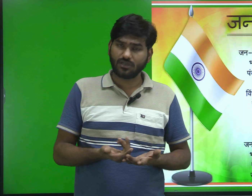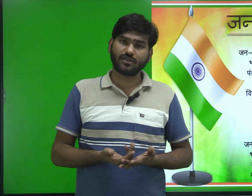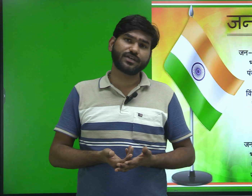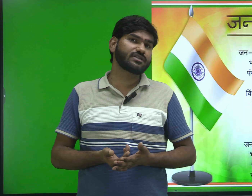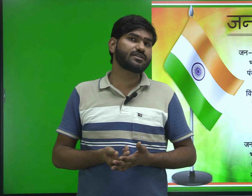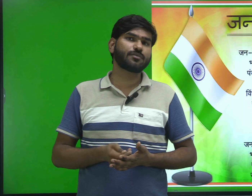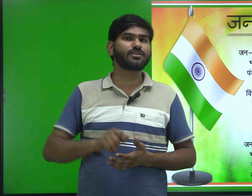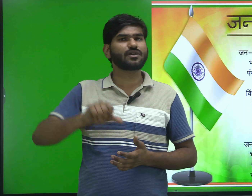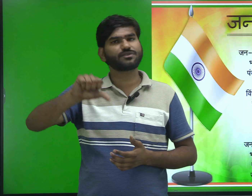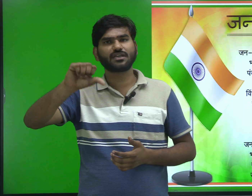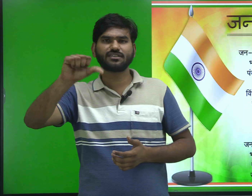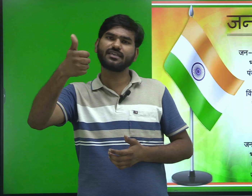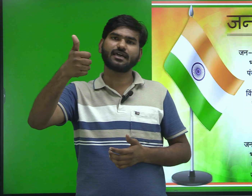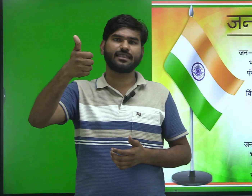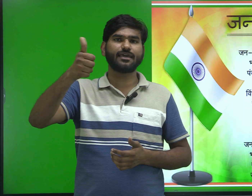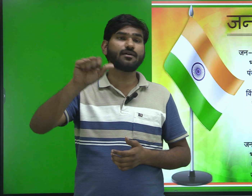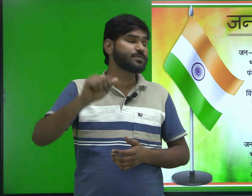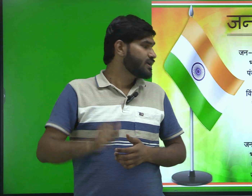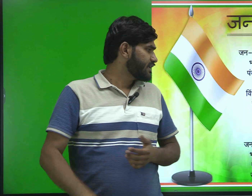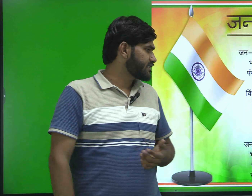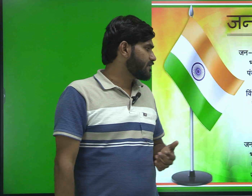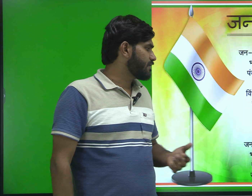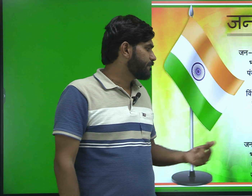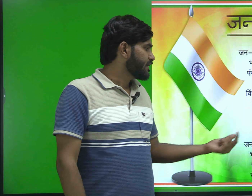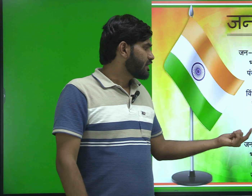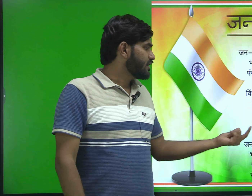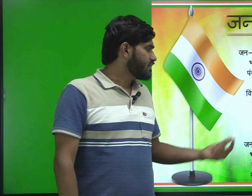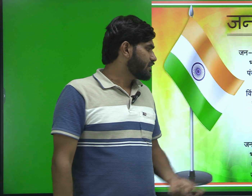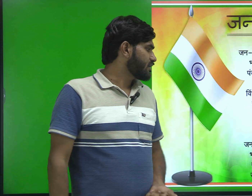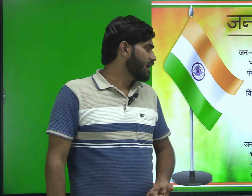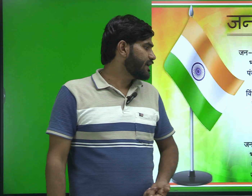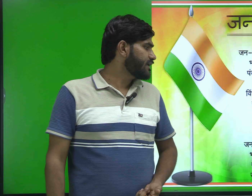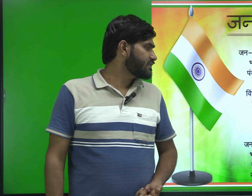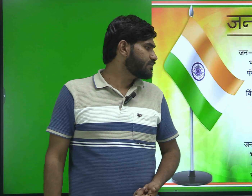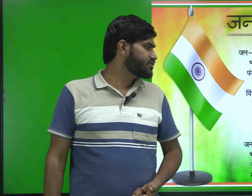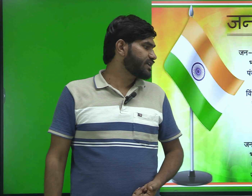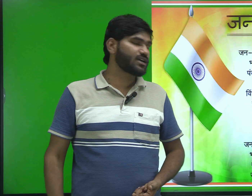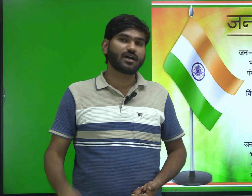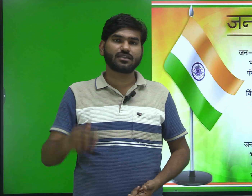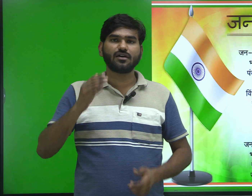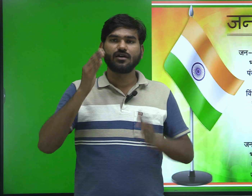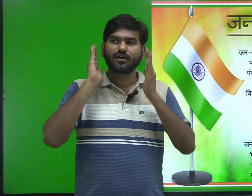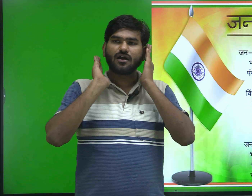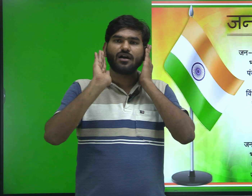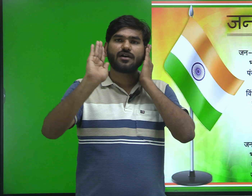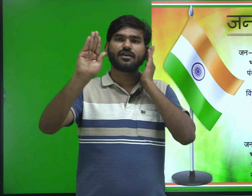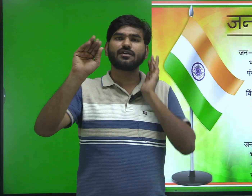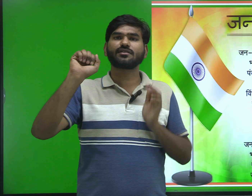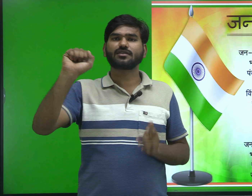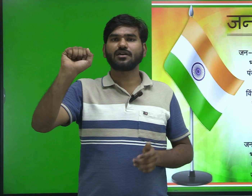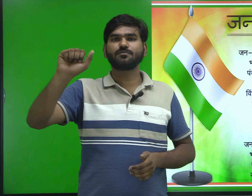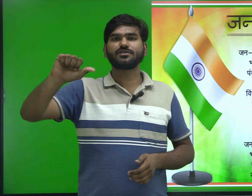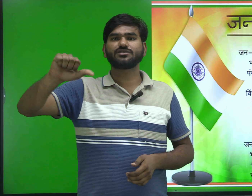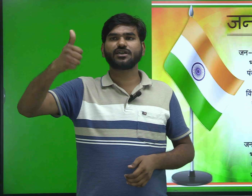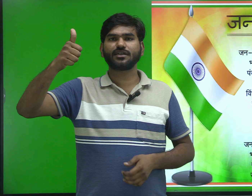नेशनल एंथम में, तब इसका यही साइन आएगा इस वे में है। गाहे तब जय गाथा, गाए तब जय